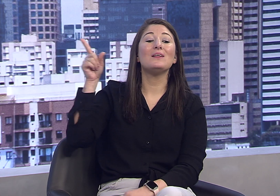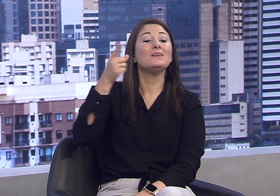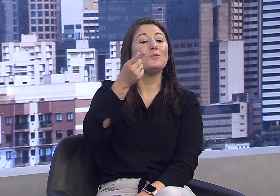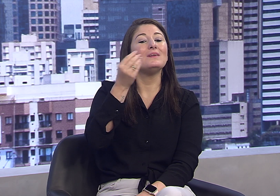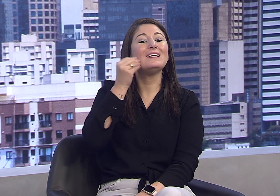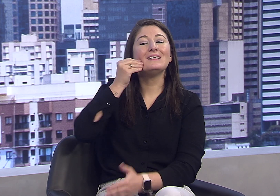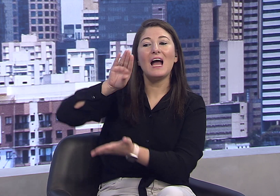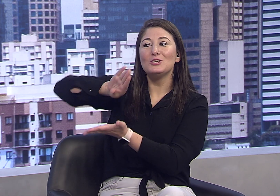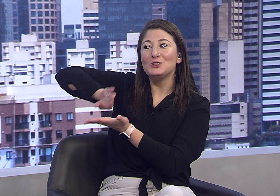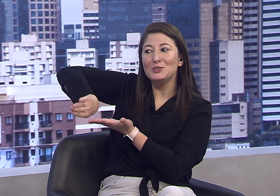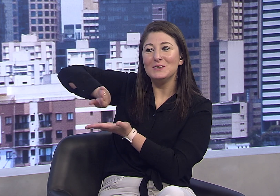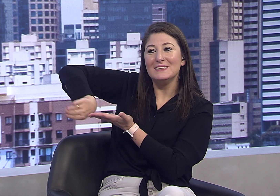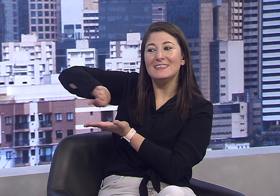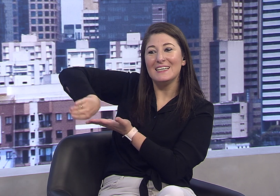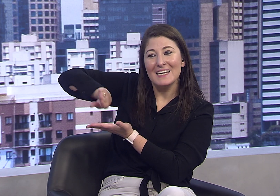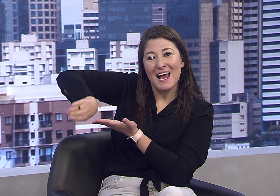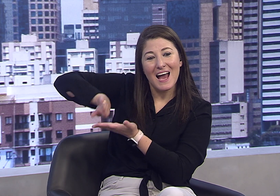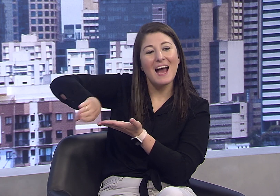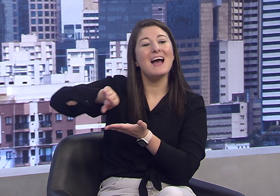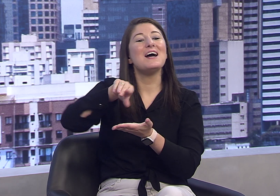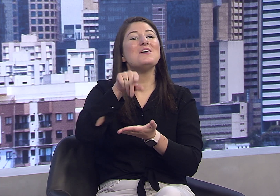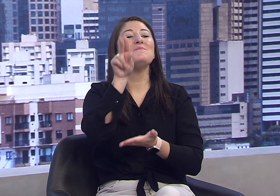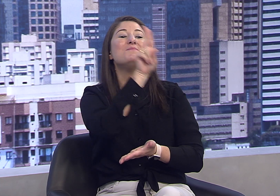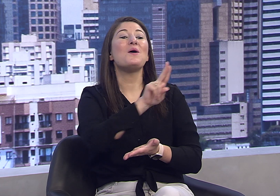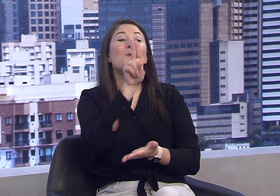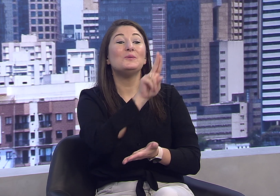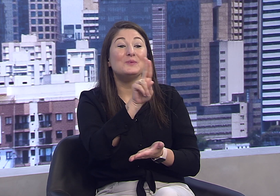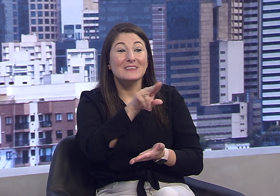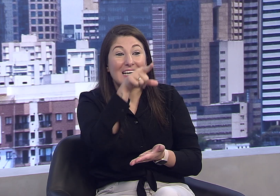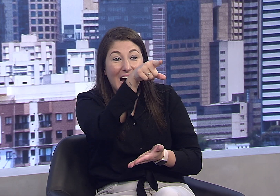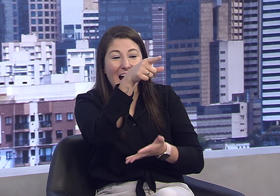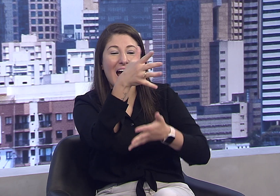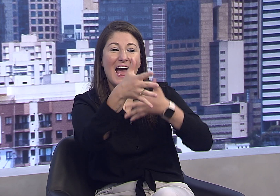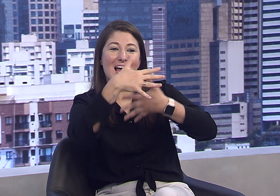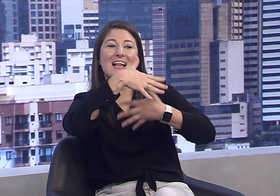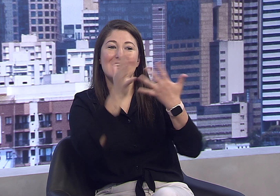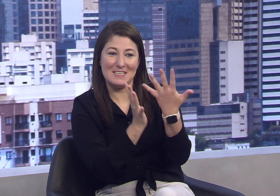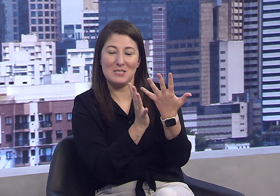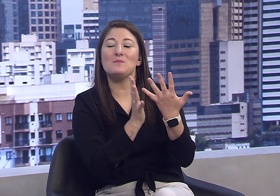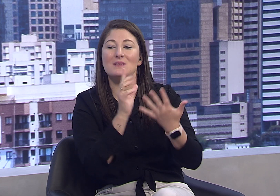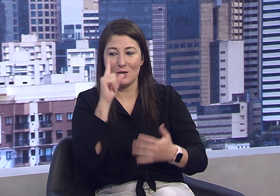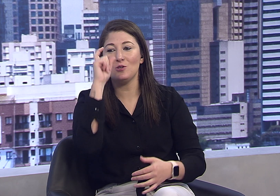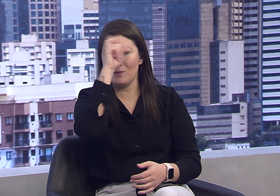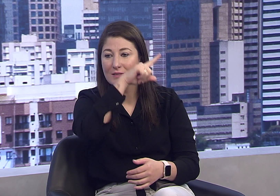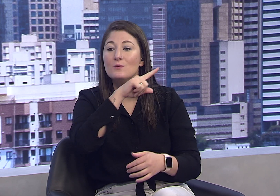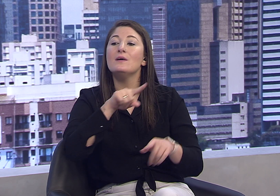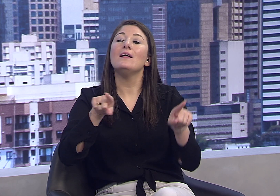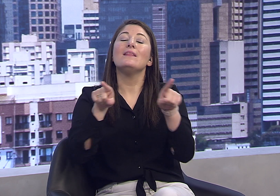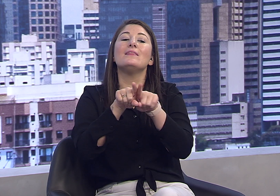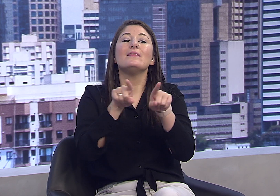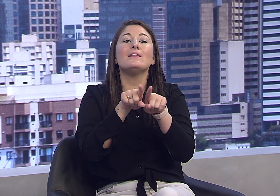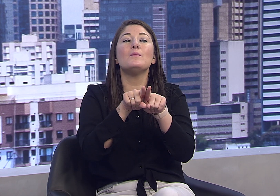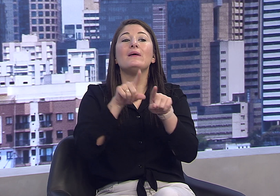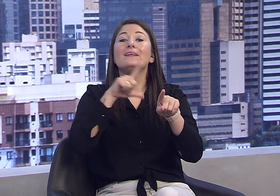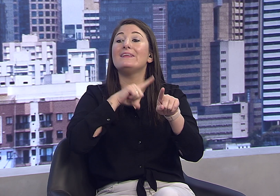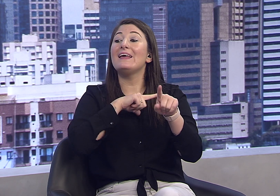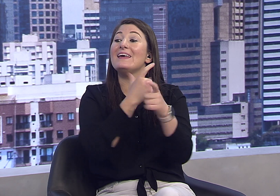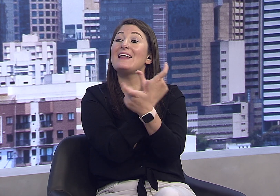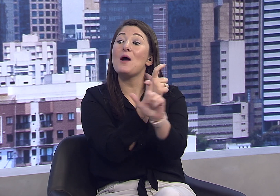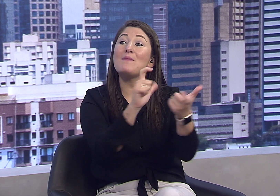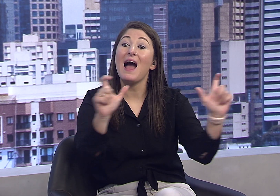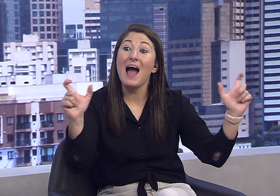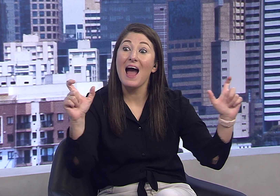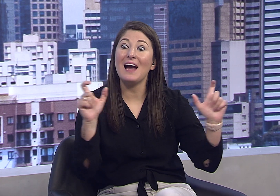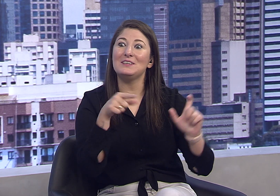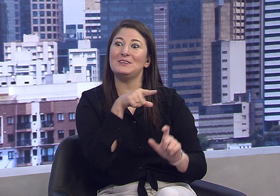já está acostumado naquele tipo de comunicação, então ele vai ter que tentar restringir às vezes alguns sinais que ele já estava habituado para